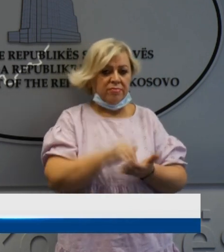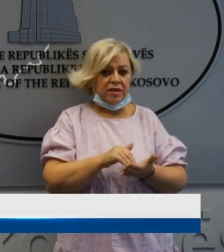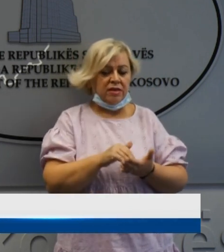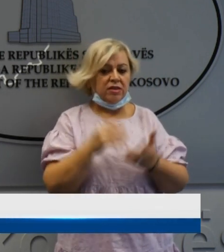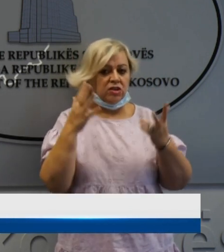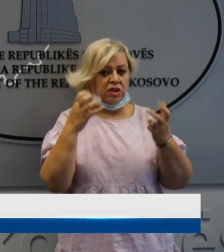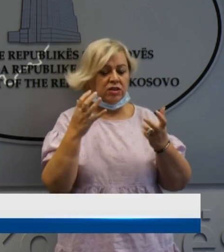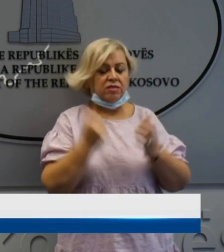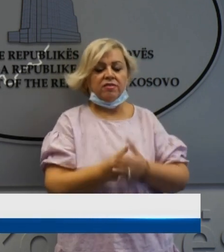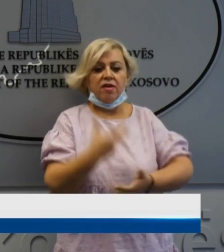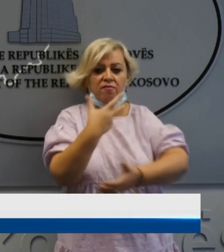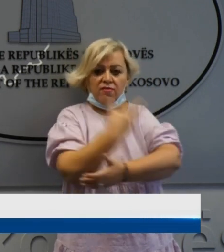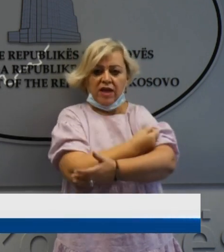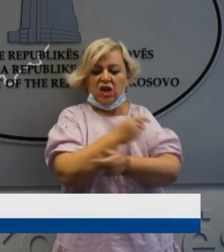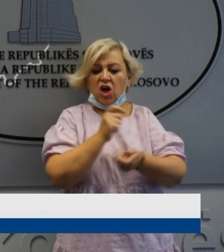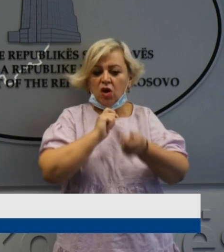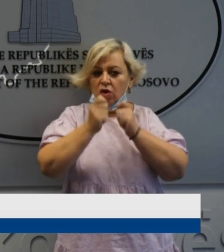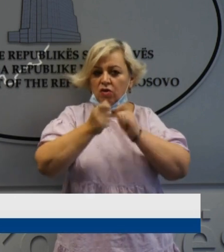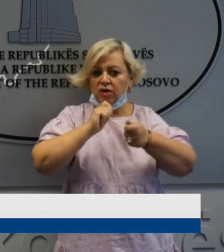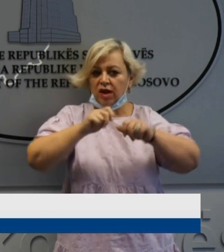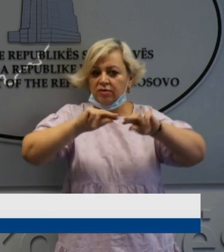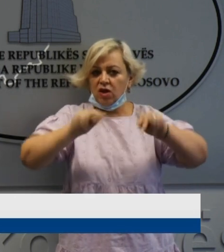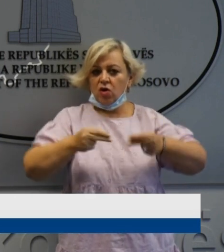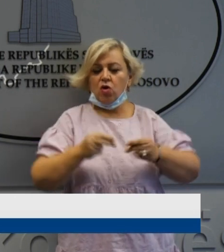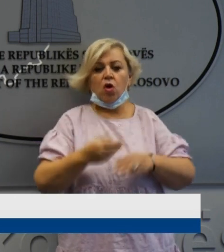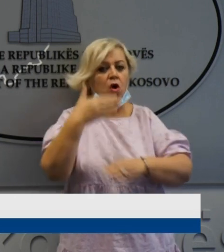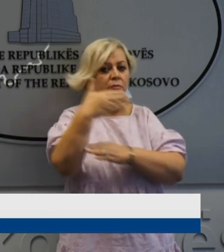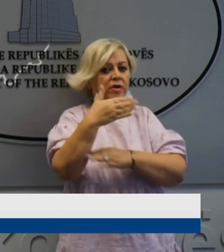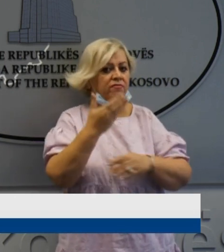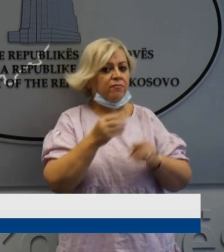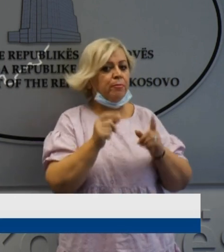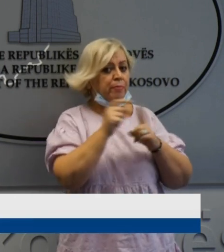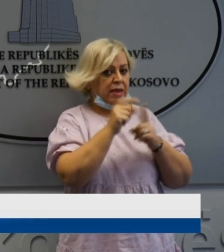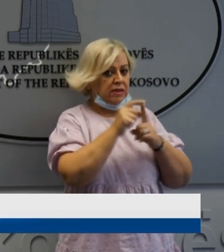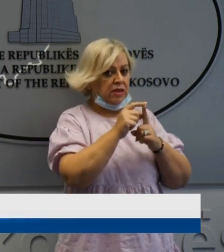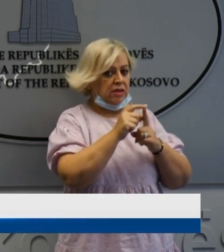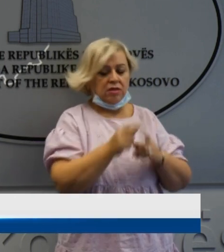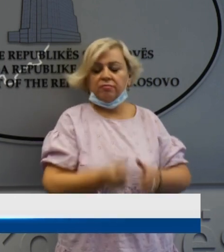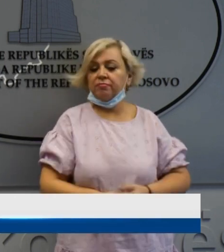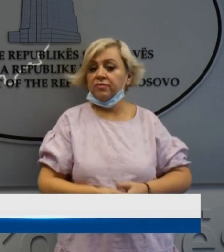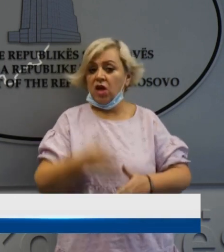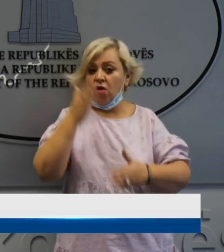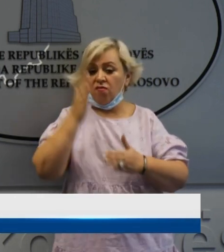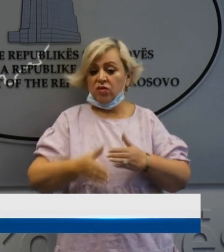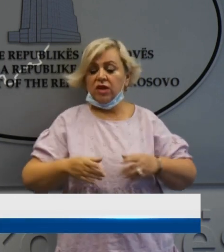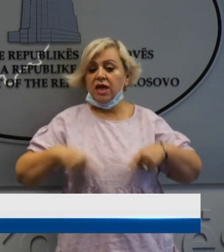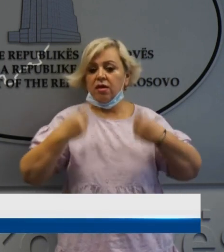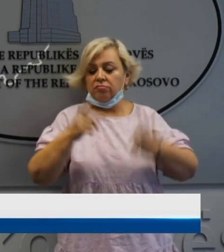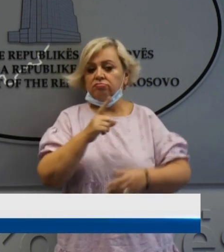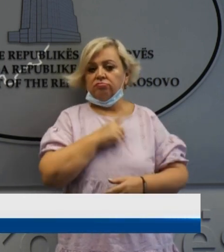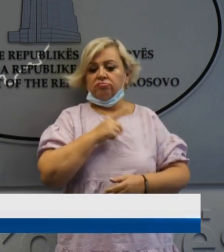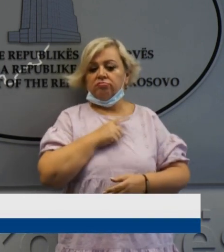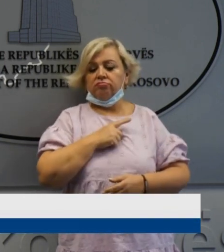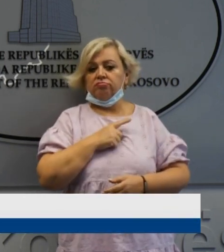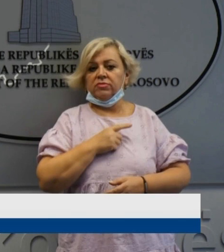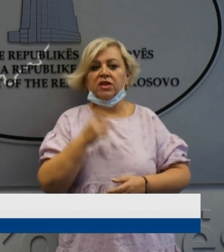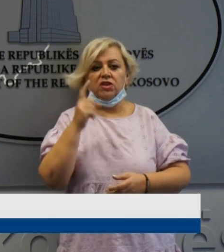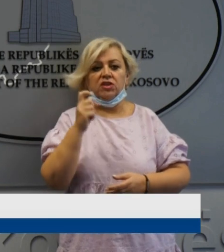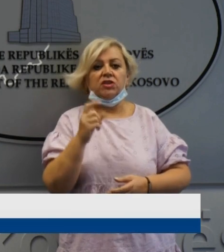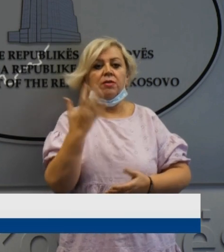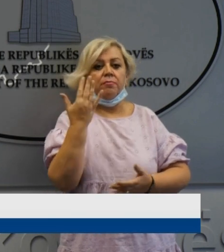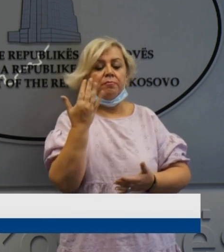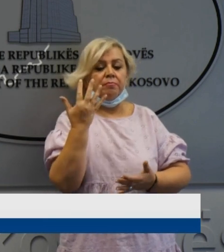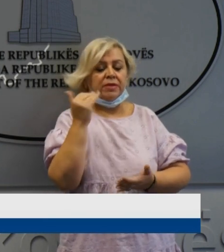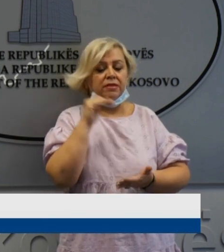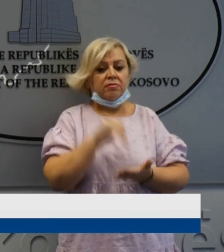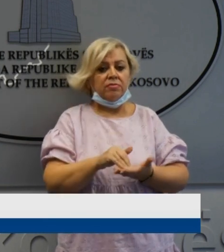53.820 vaksinave nga kontrata bilaterale me kompaninë Pfizer dhe deri në fund të javës pritet të mrin edhe